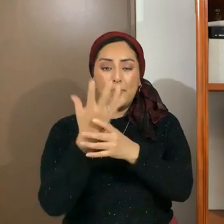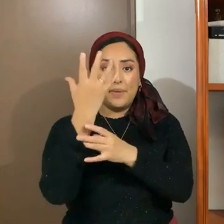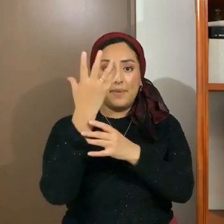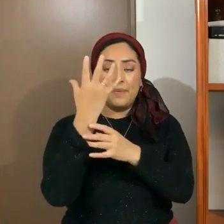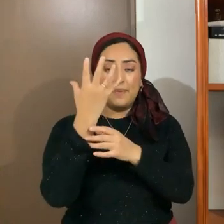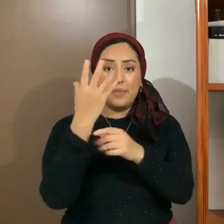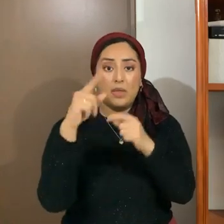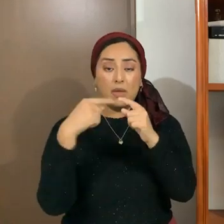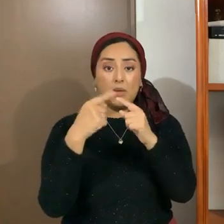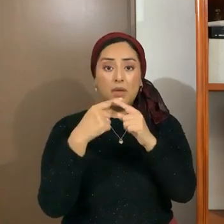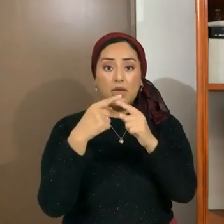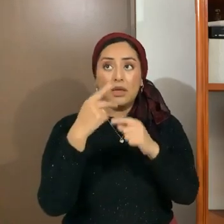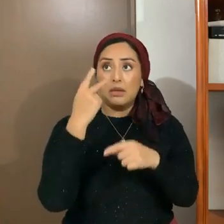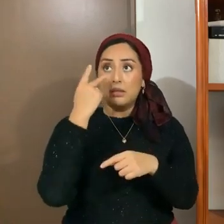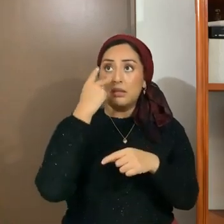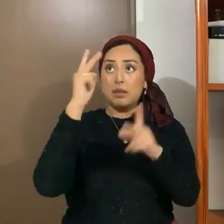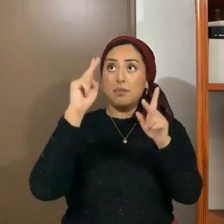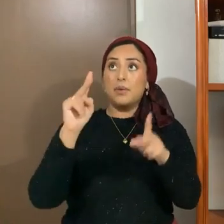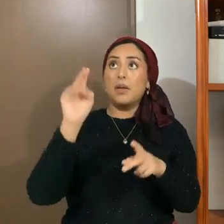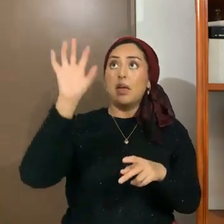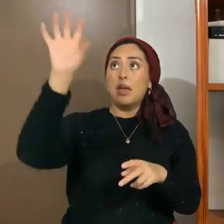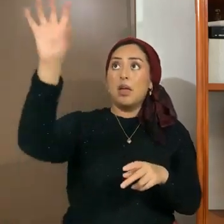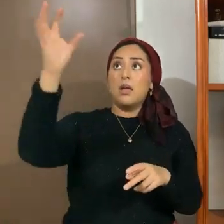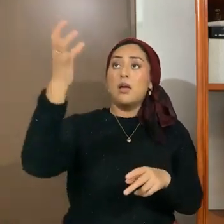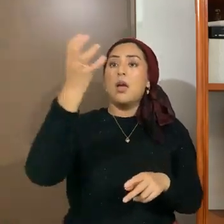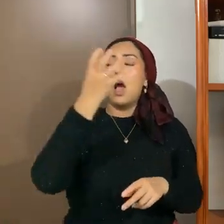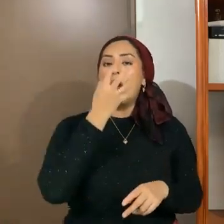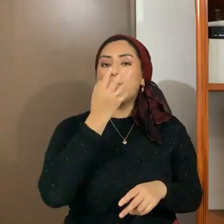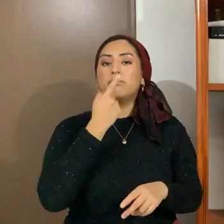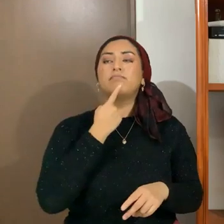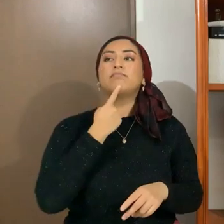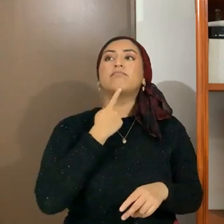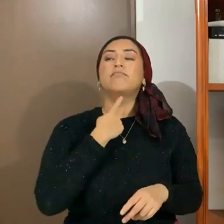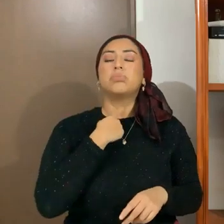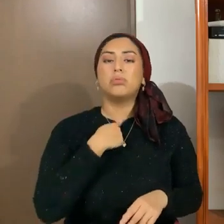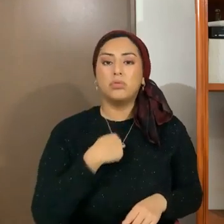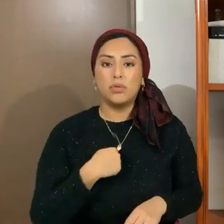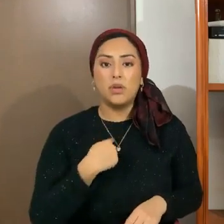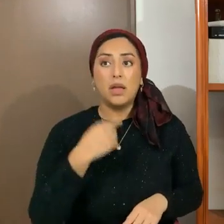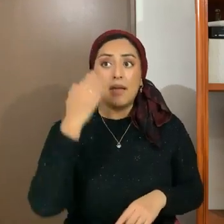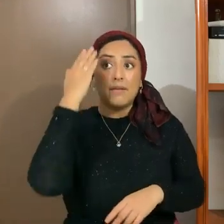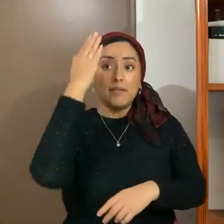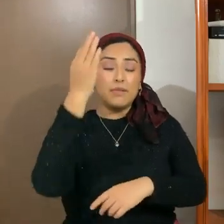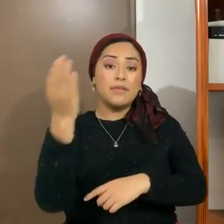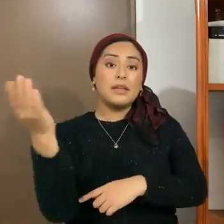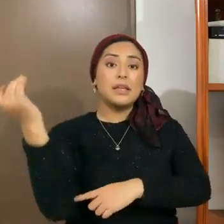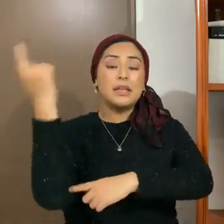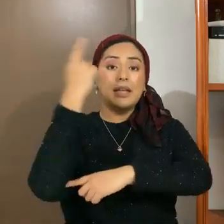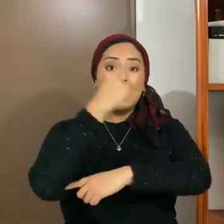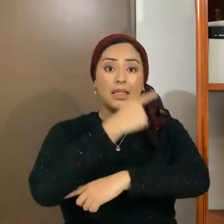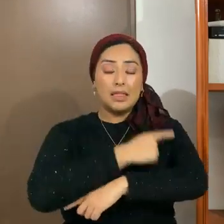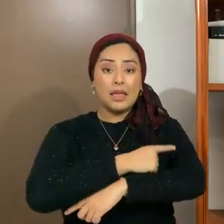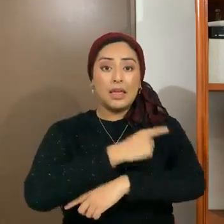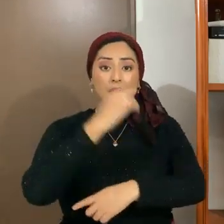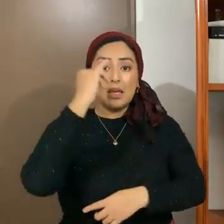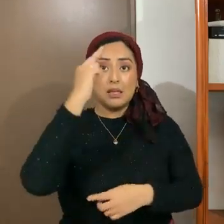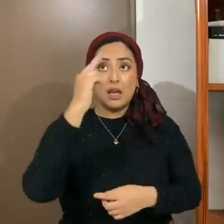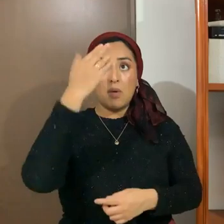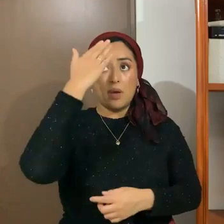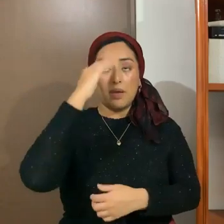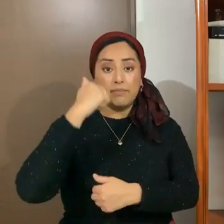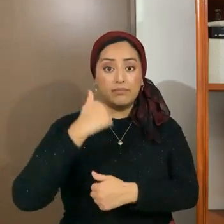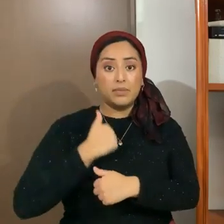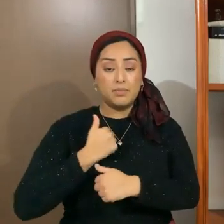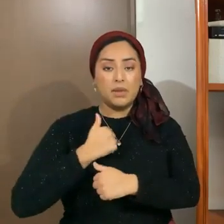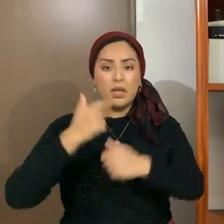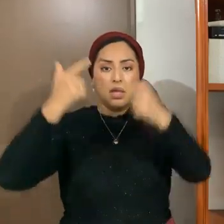cual apenas la ve el que la mira, se la traga tan luego como la tiene a mano. En aquel día Yahweh de los ejércitos será